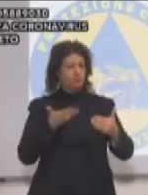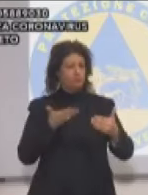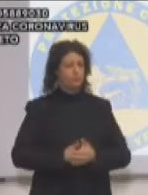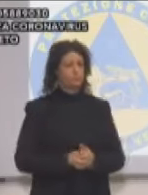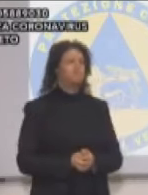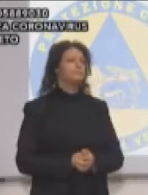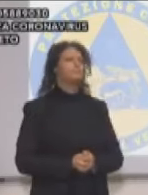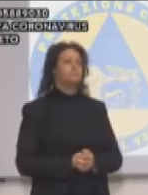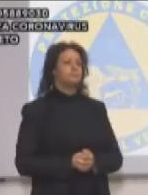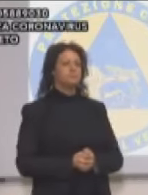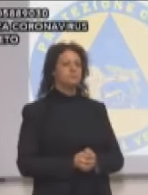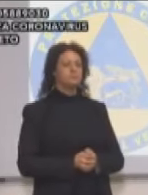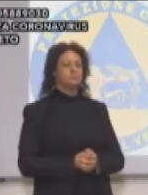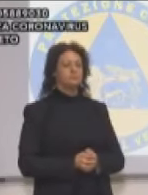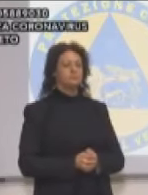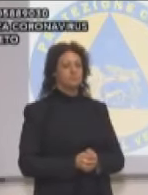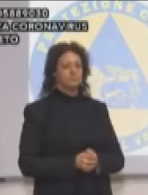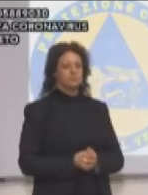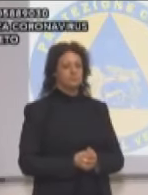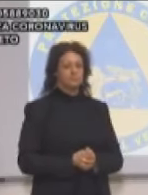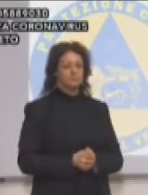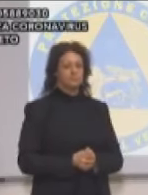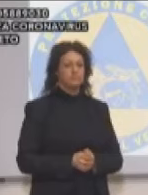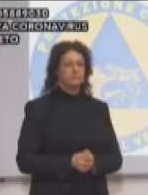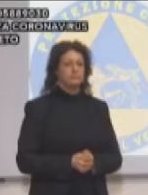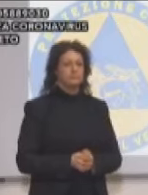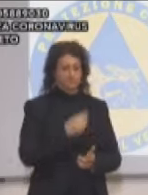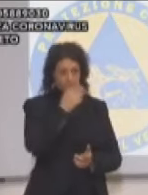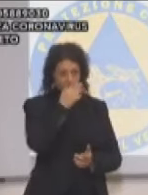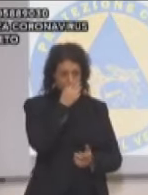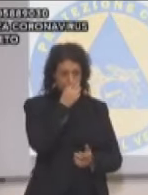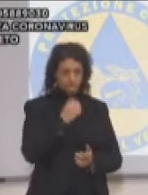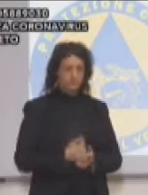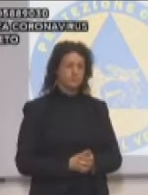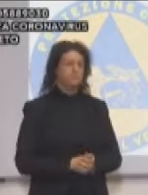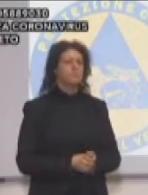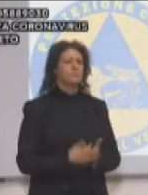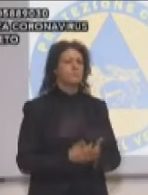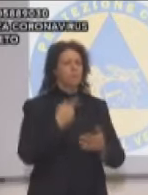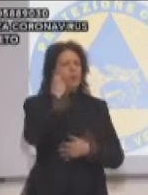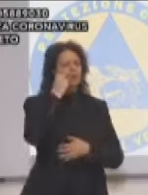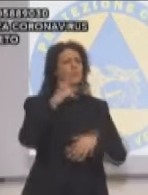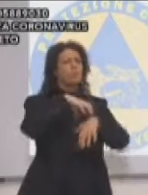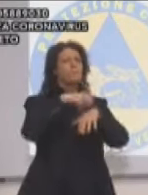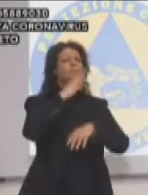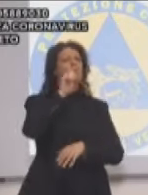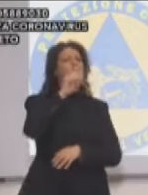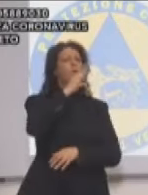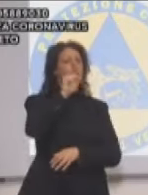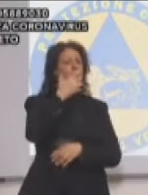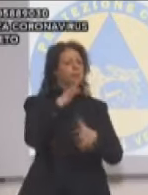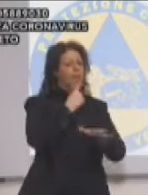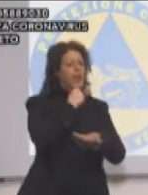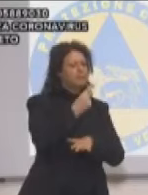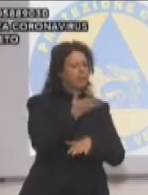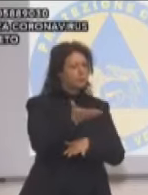anche convinti di un fatto che potrebbe essere l'occasione ho visto che ministro boccia fatto un'apertura anche rispetto a questo